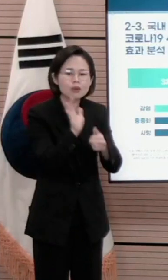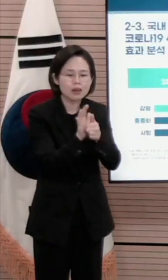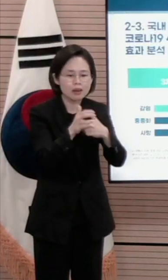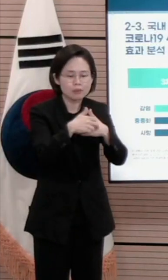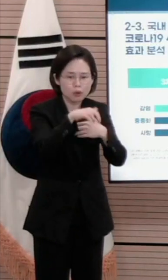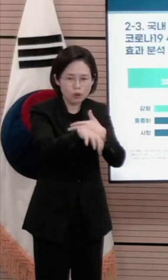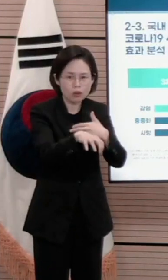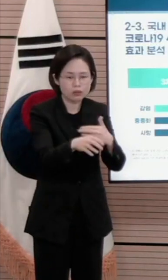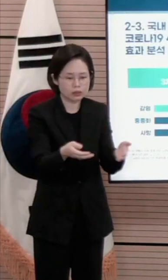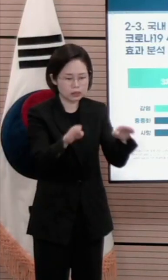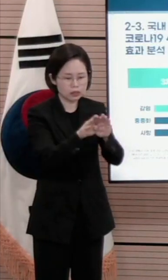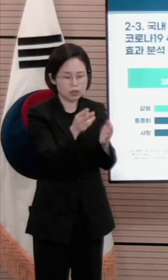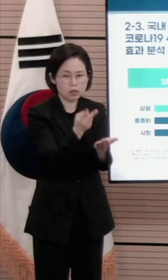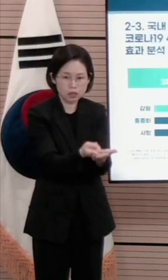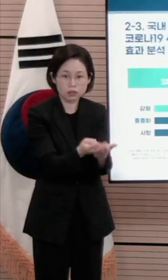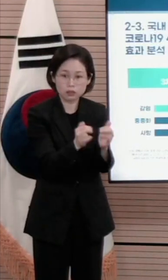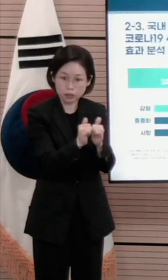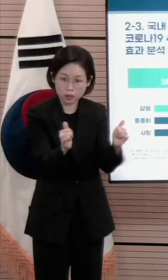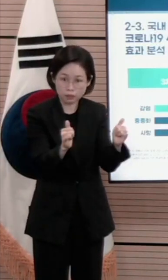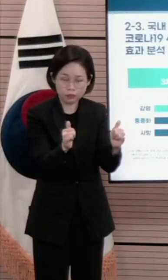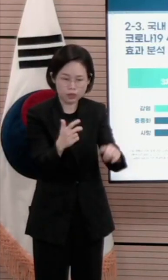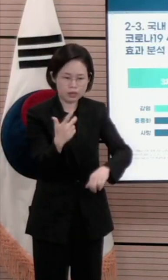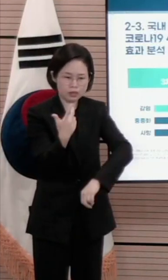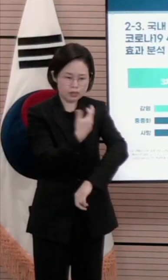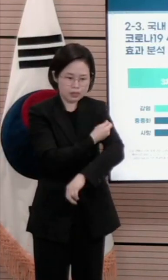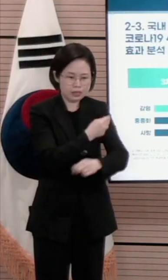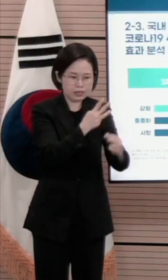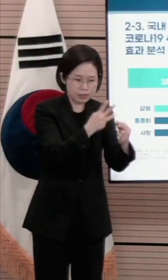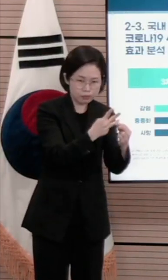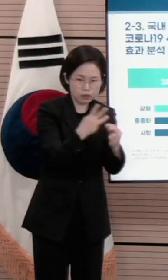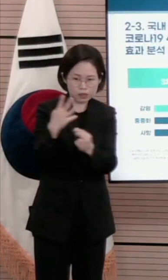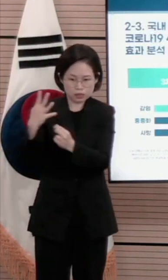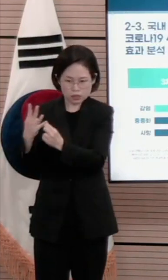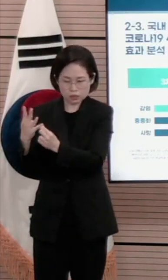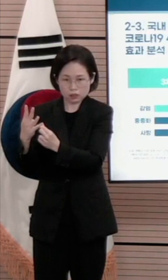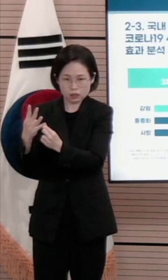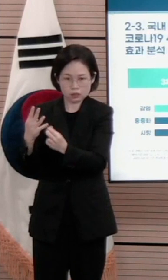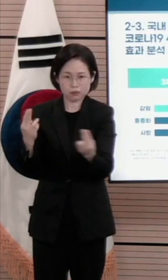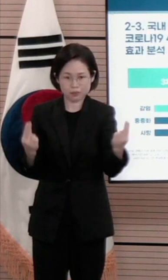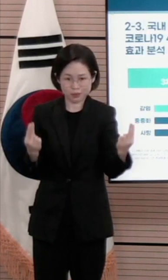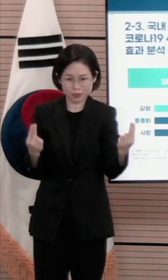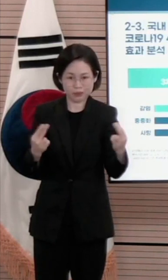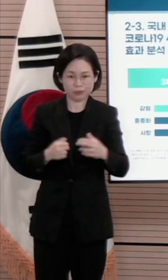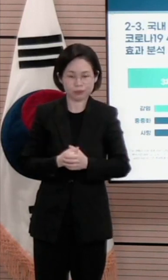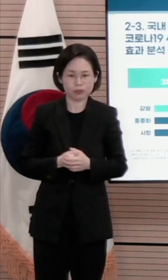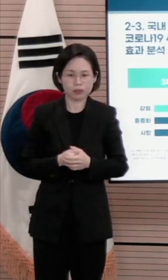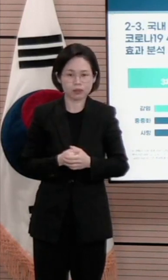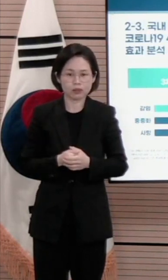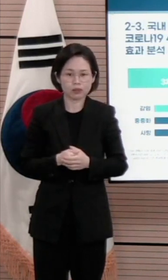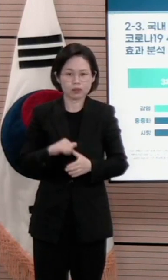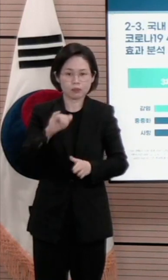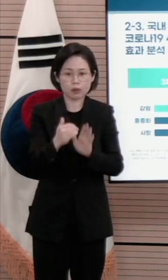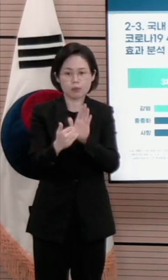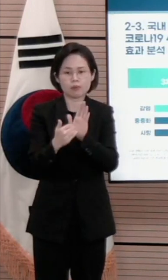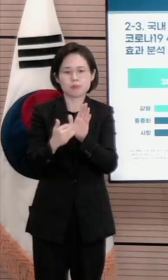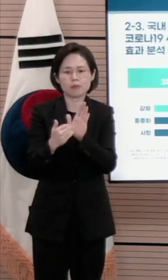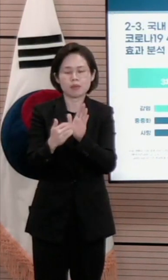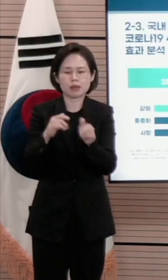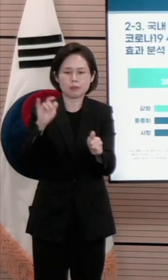요양시설에 계신 분들의 3차 접종 대비 4차 접종의 예방 효과가 되겠습니다. 감염을 예방하는